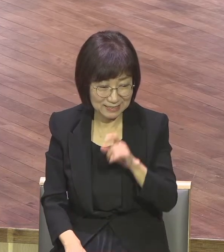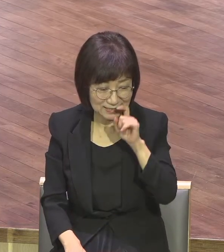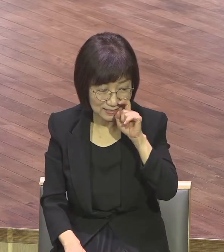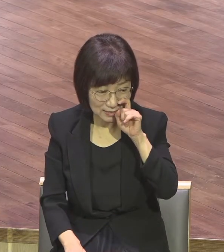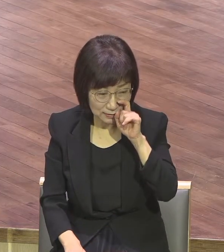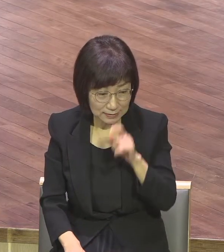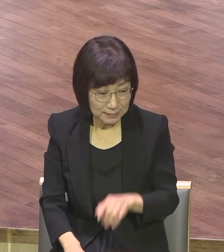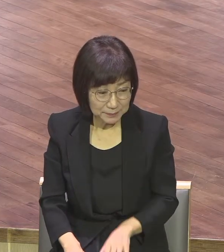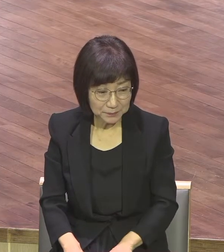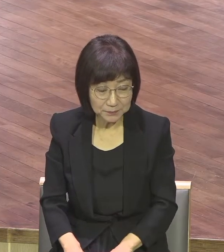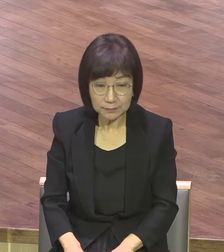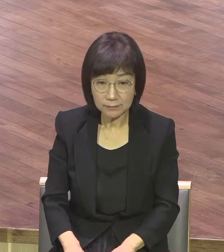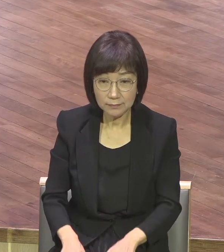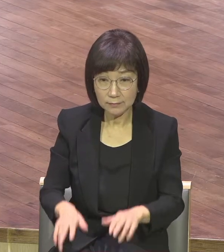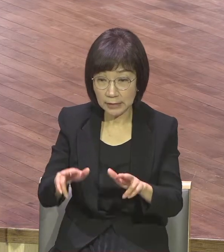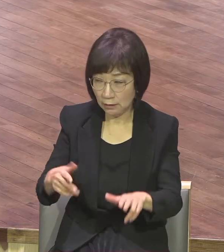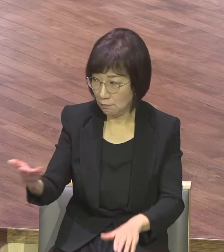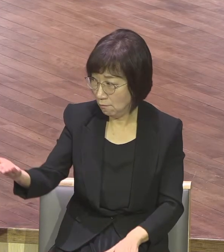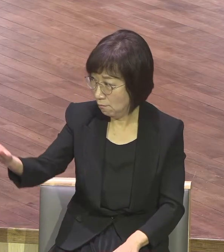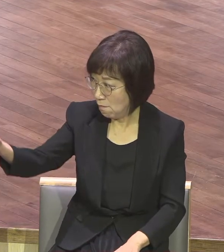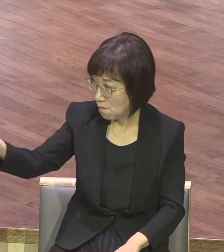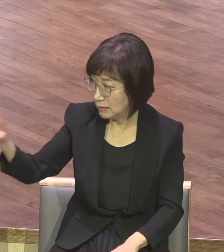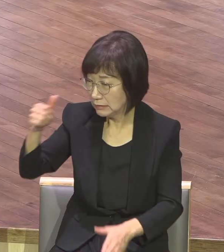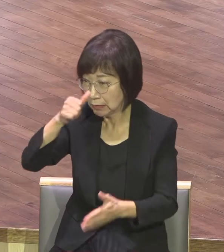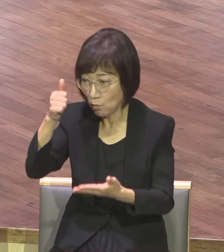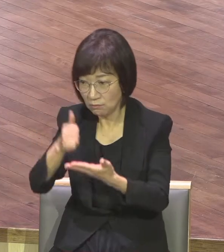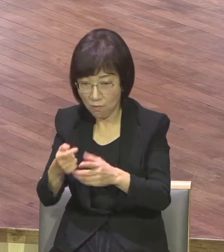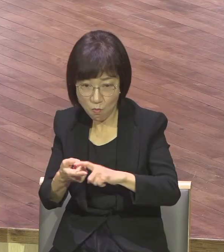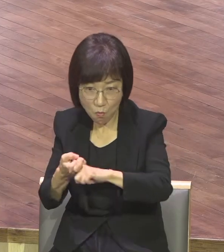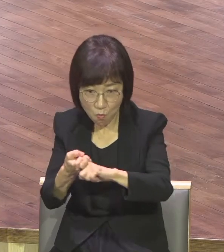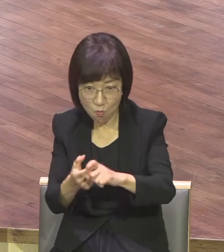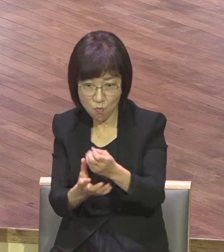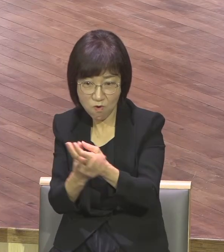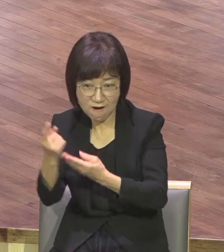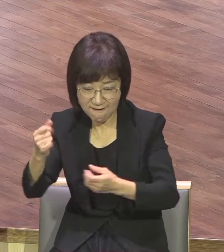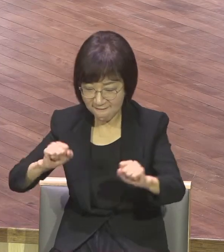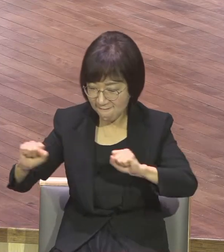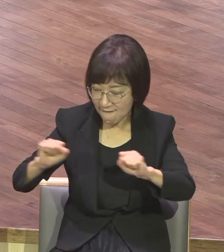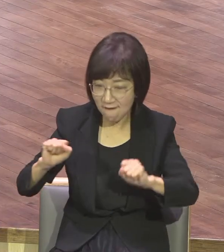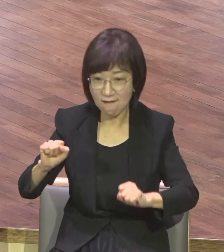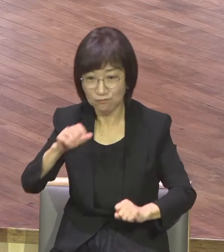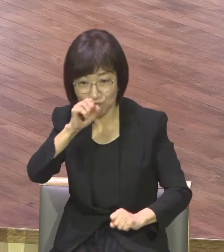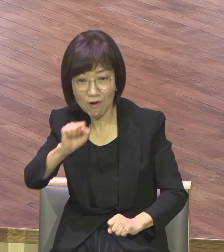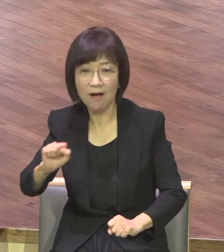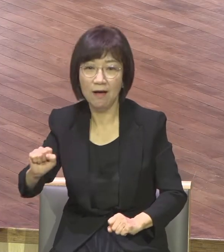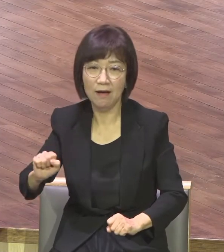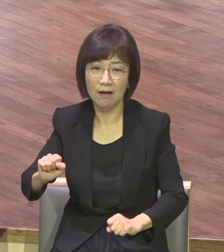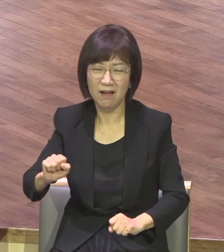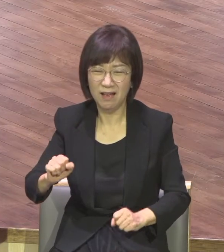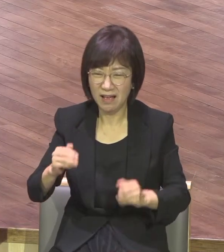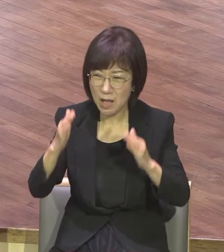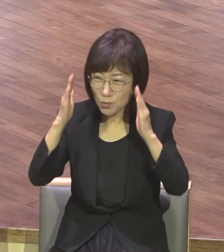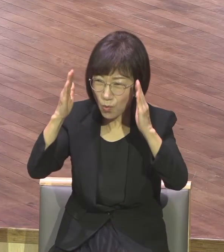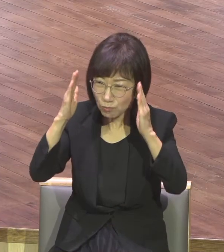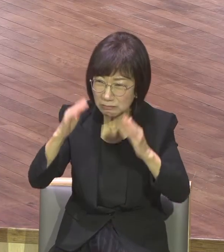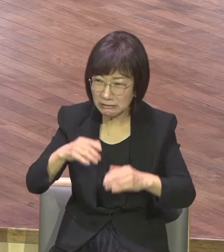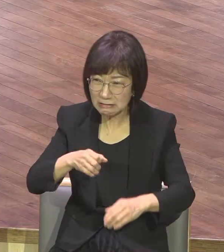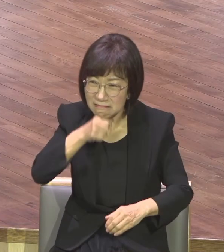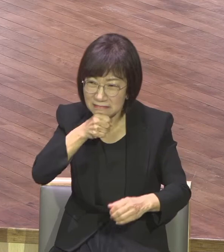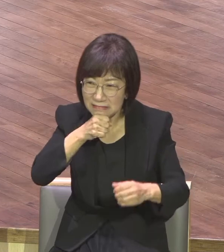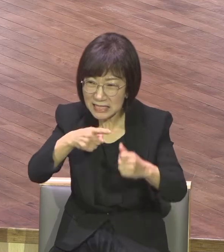우리 장군들 봐라. 얼마나 원리 서리면서 골프도 지금 운동하는데 못 추잖아. 맞습니다. 그 공부 가지고 너무 따지지